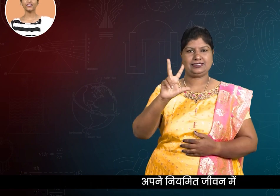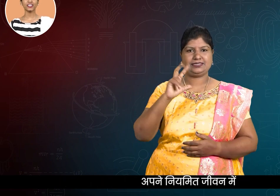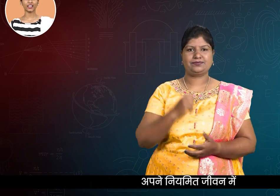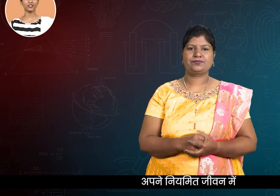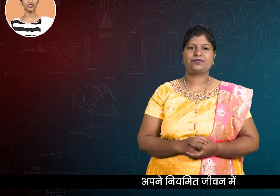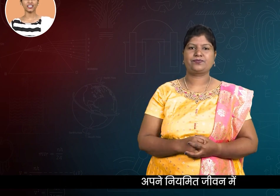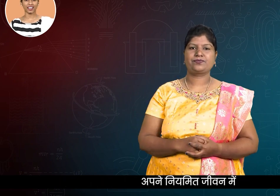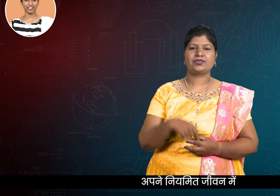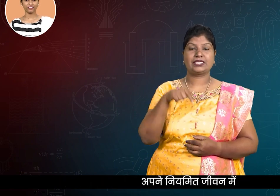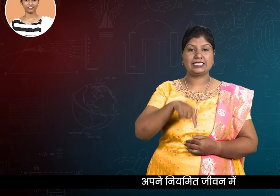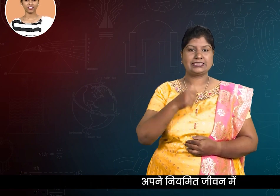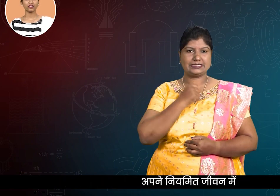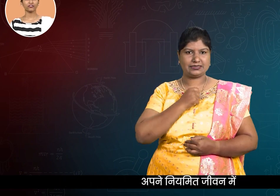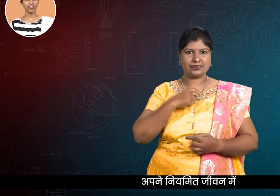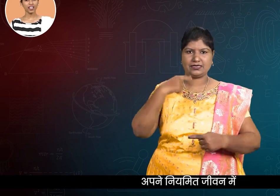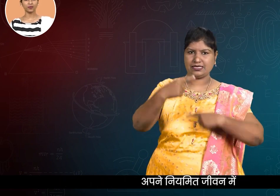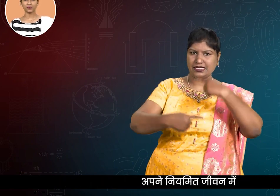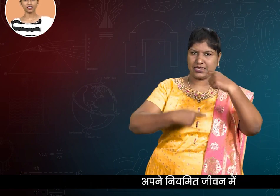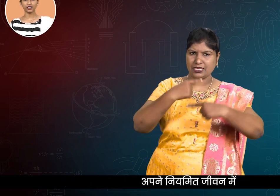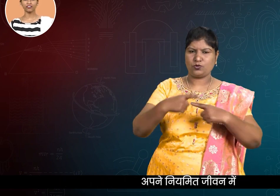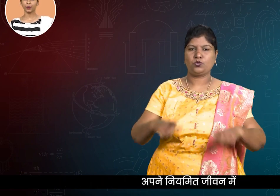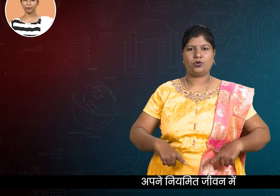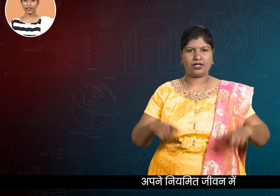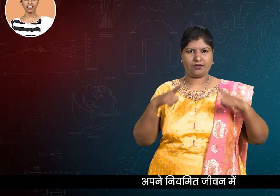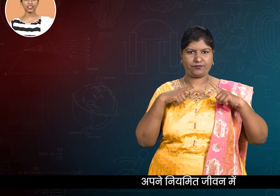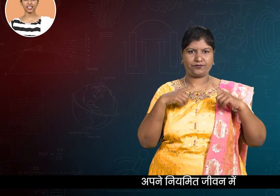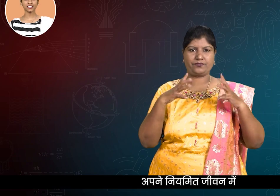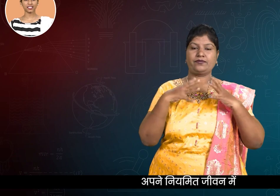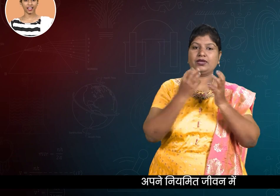अपने नियमित जीवन में